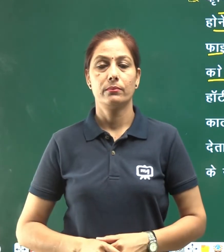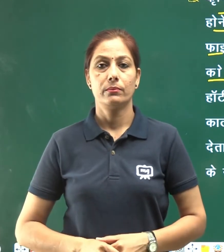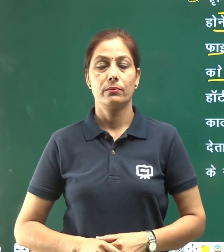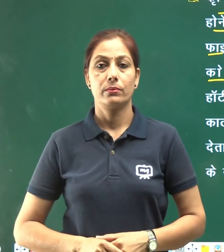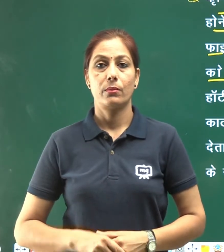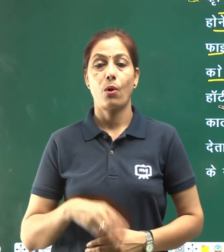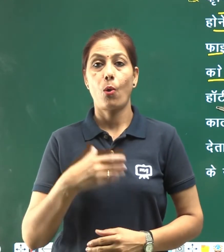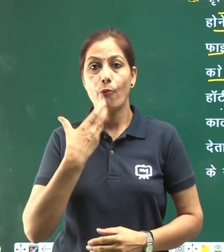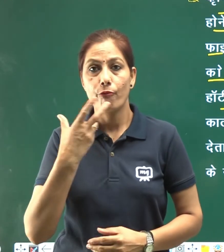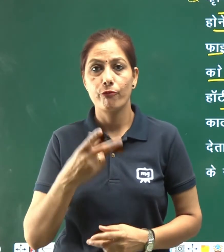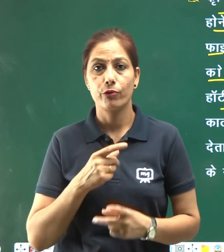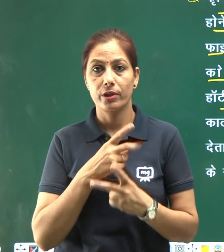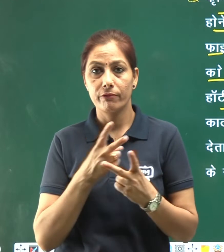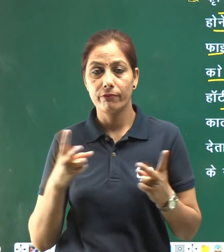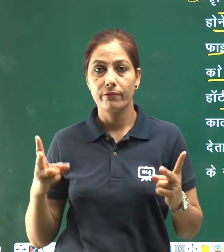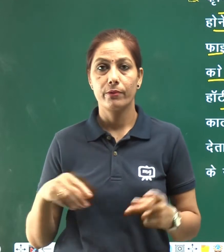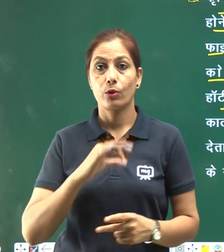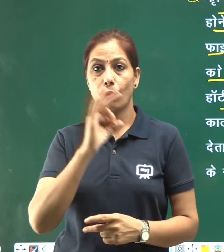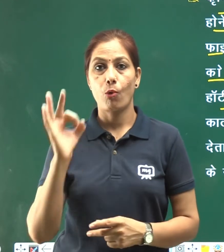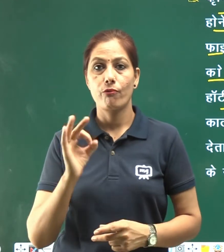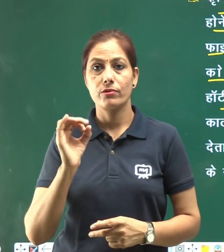हॉर्टिकल्चर विभाग